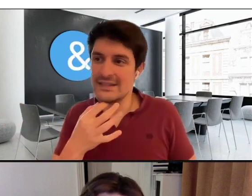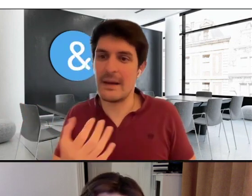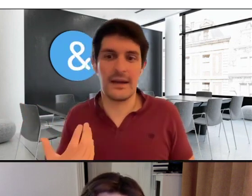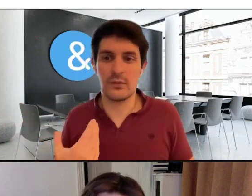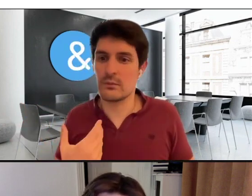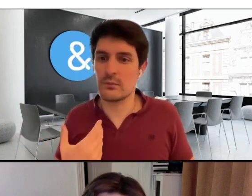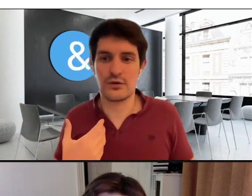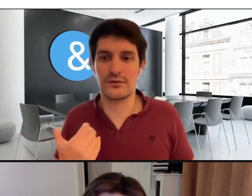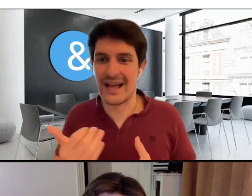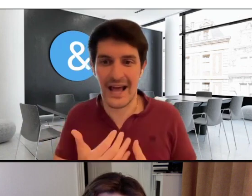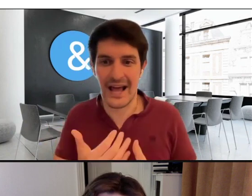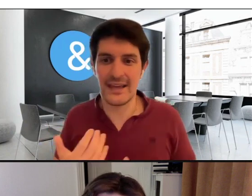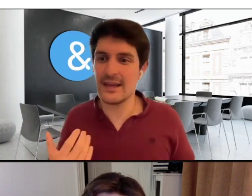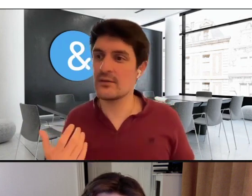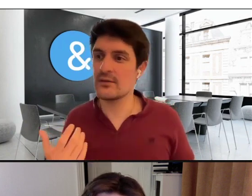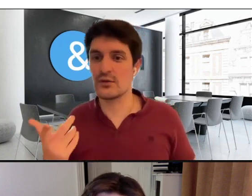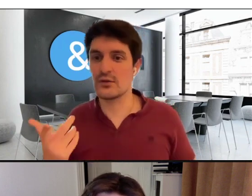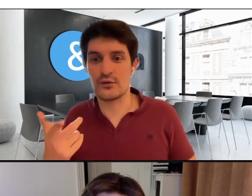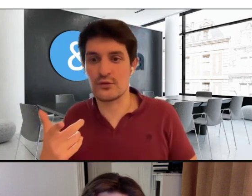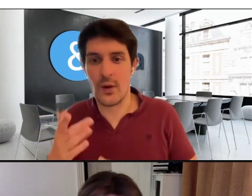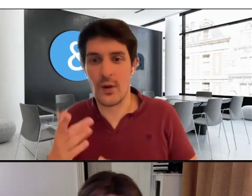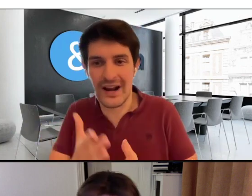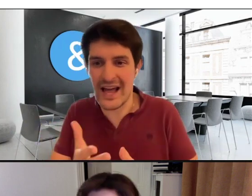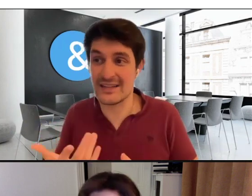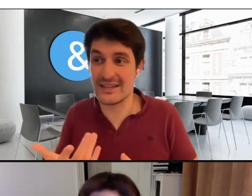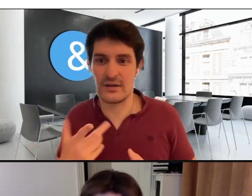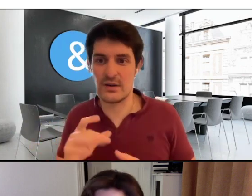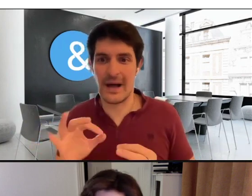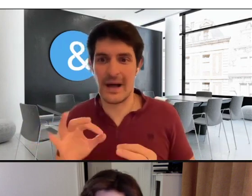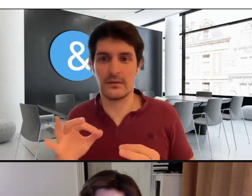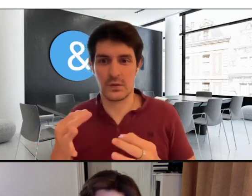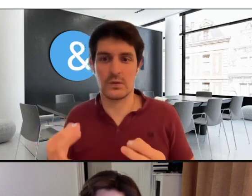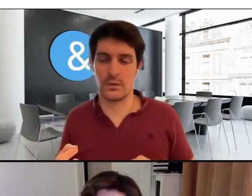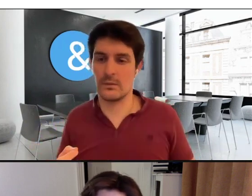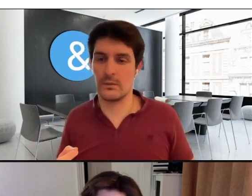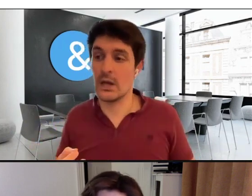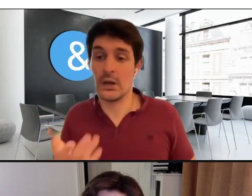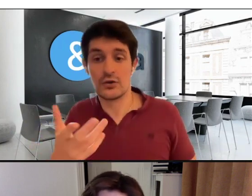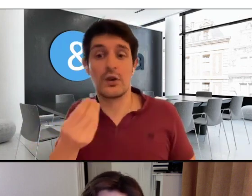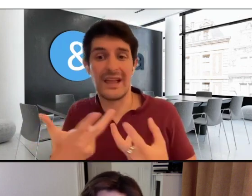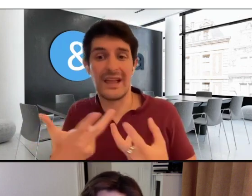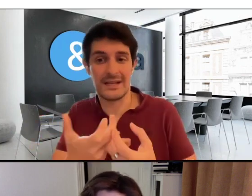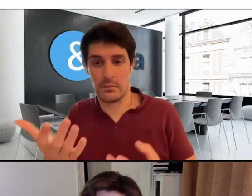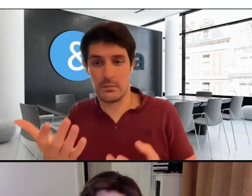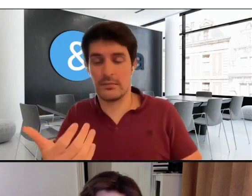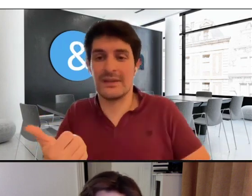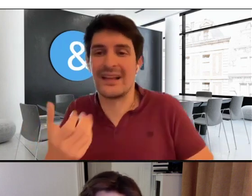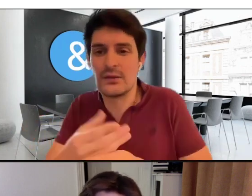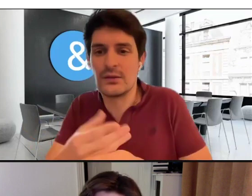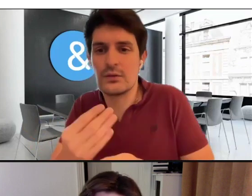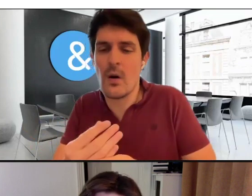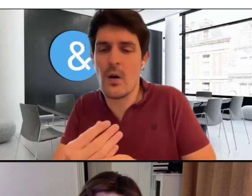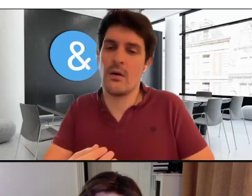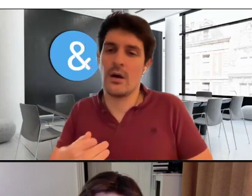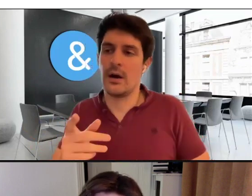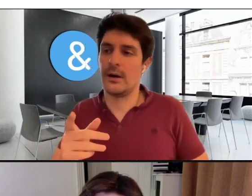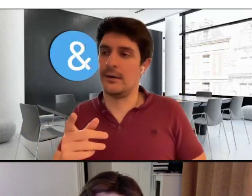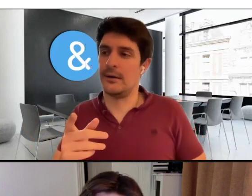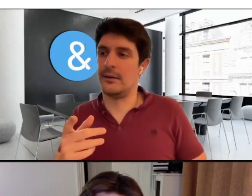écoute, moi, je suis salarié, je suis en classe et je n'ai pas de solution. Je vous donne un exemple. Il y a un étudiant,